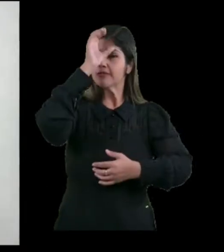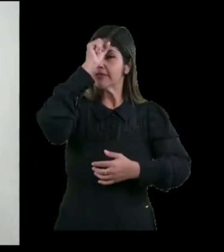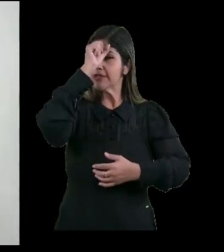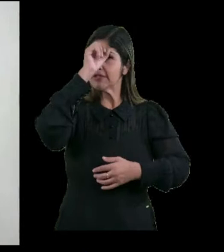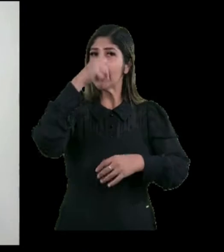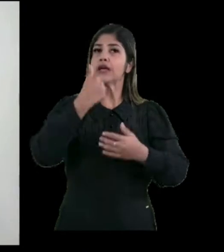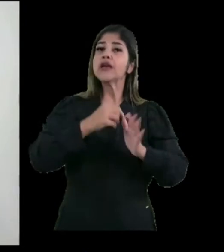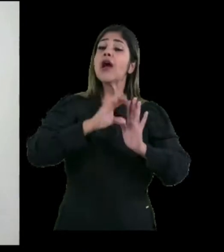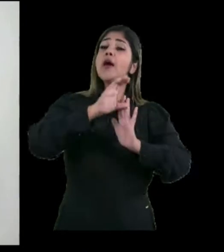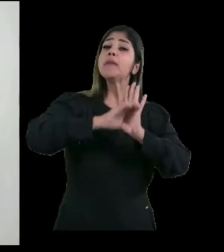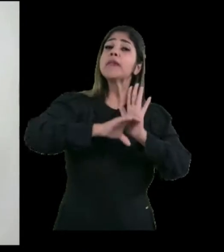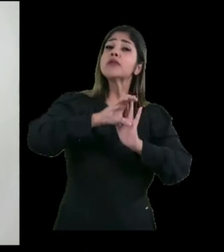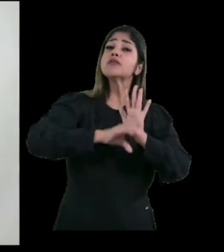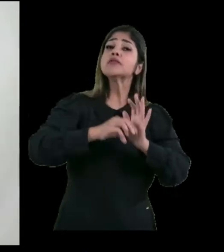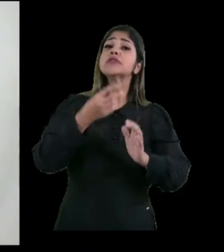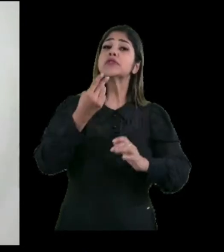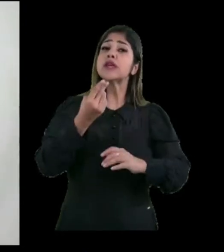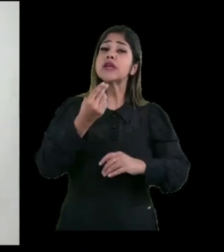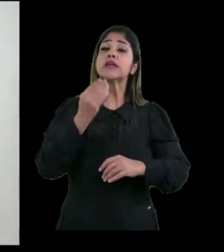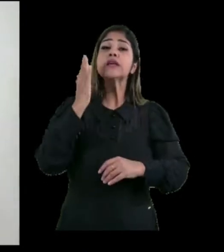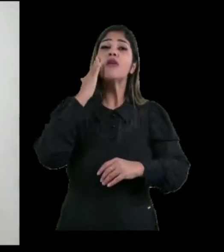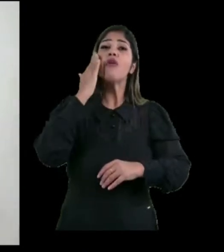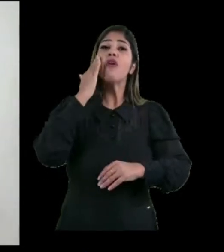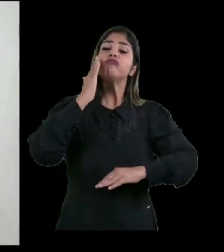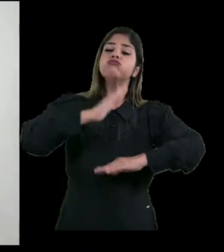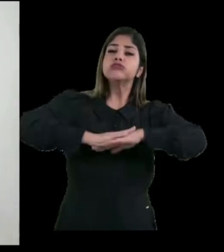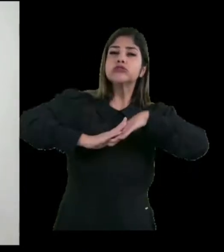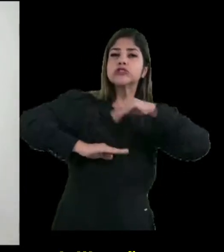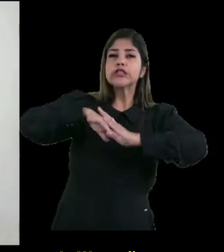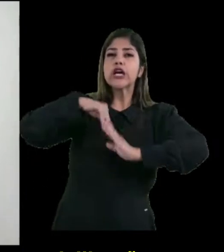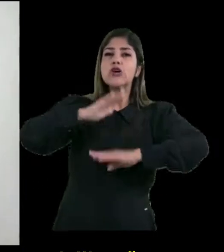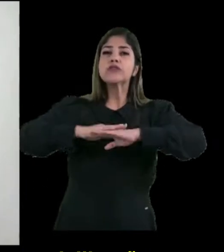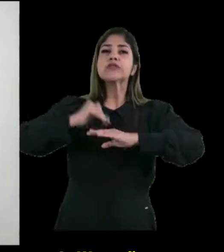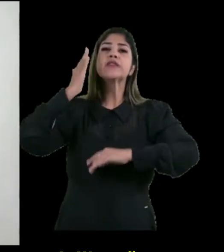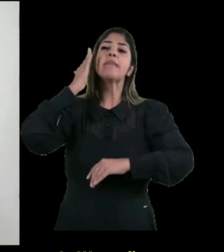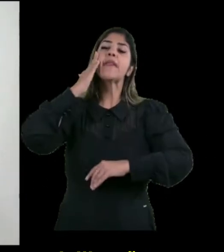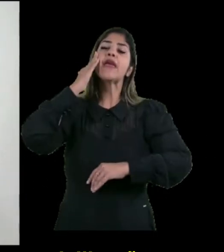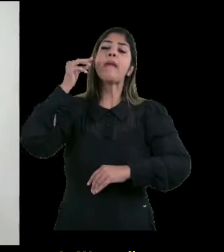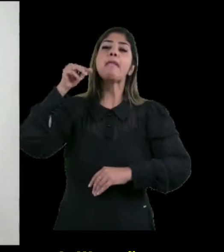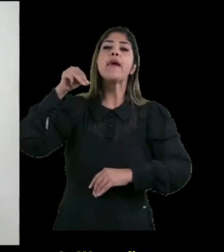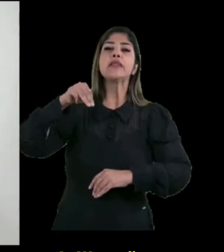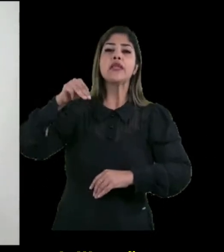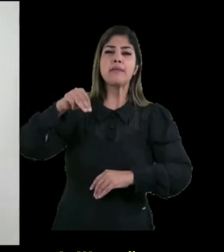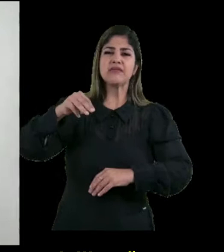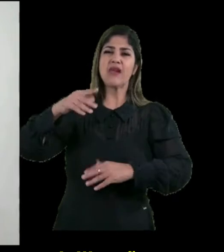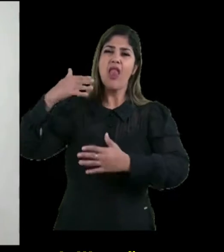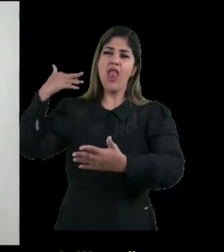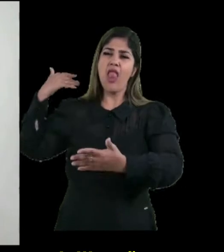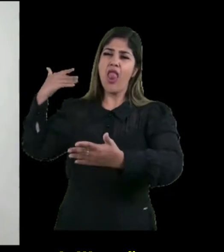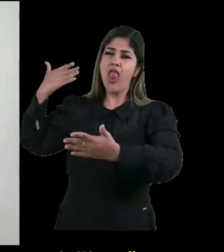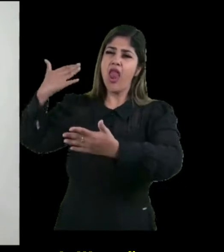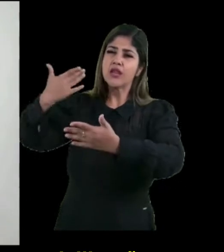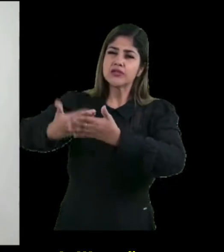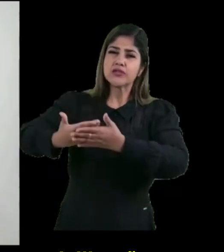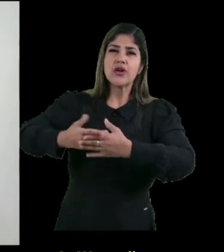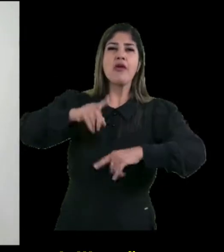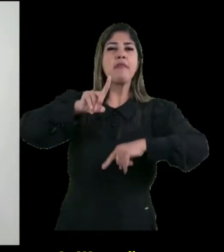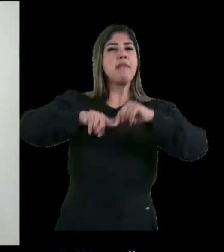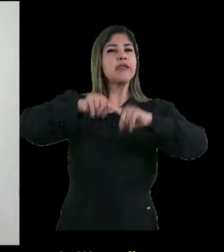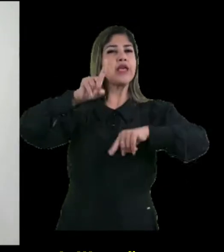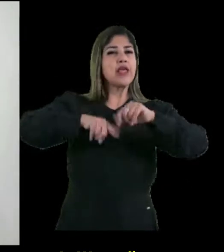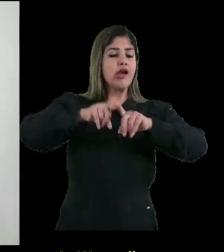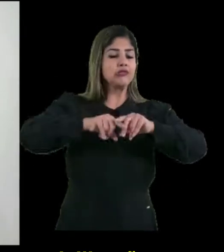3, apresentamos a construção do saber matemático, perpassando por diversas civilizações que utilizavam